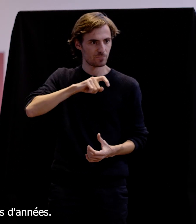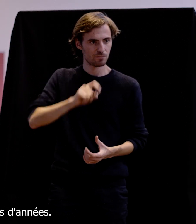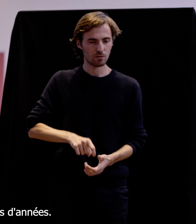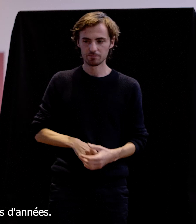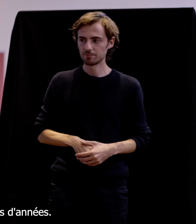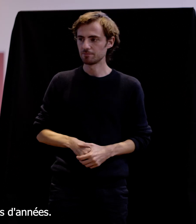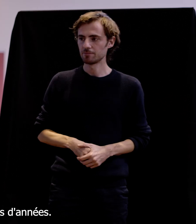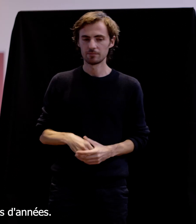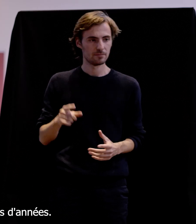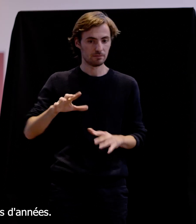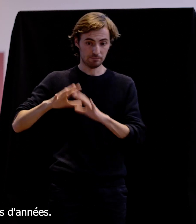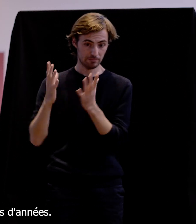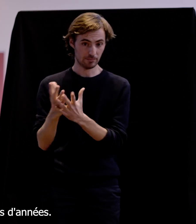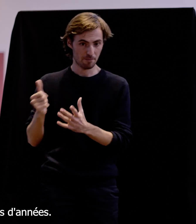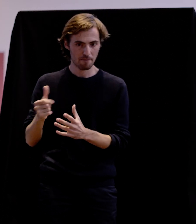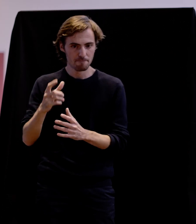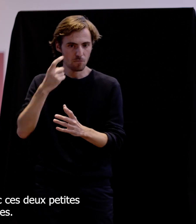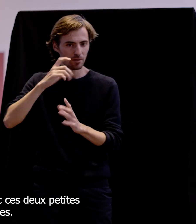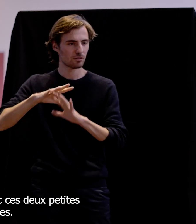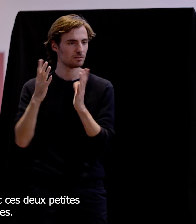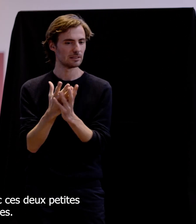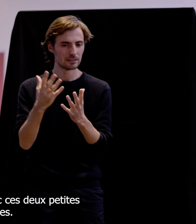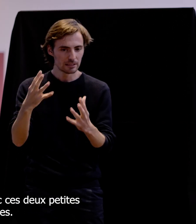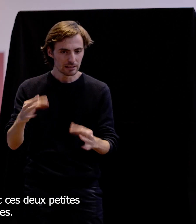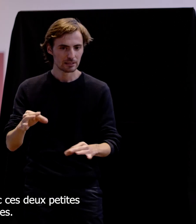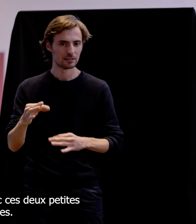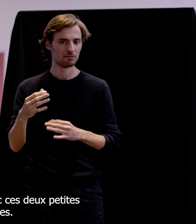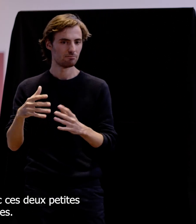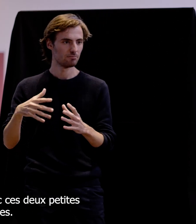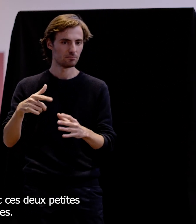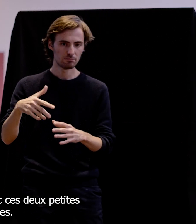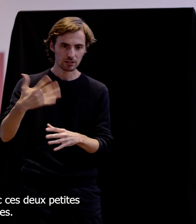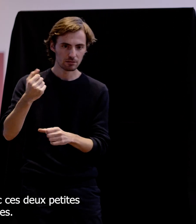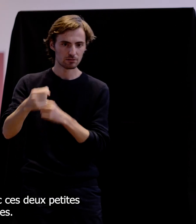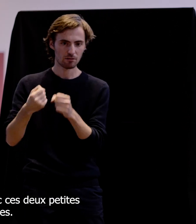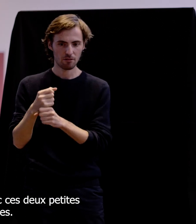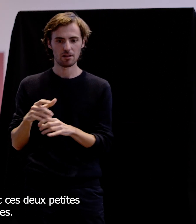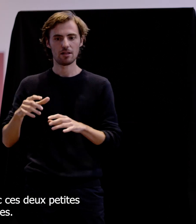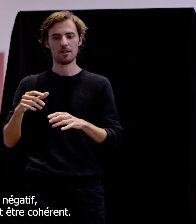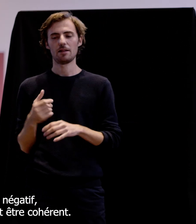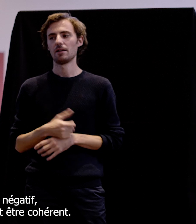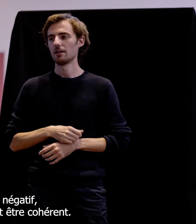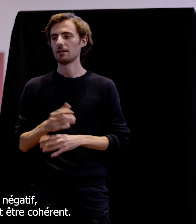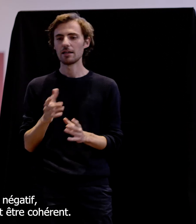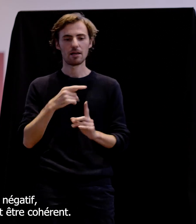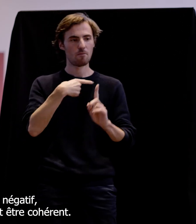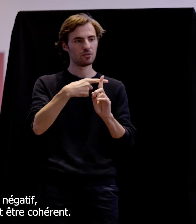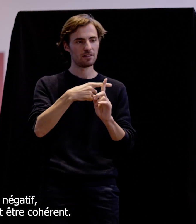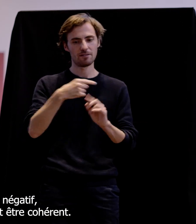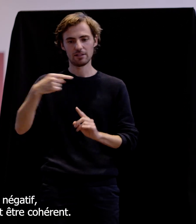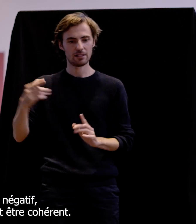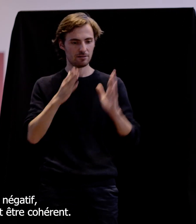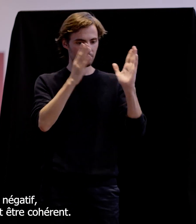observations sur des dizaines d'années. Et donc, elle finit avec ces 2 petites colonnes, le positif et